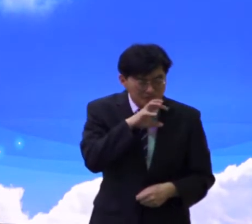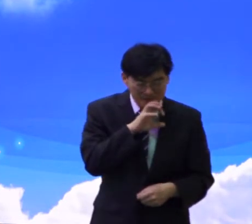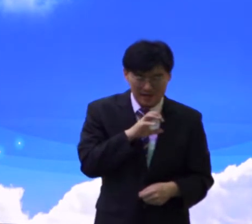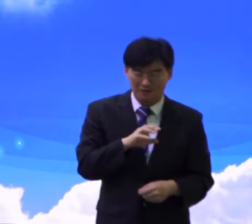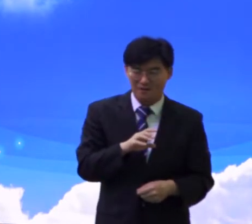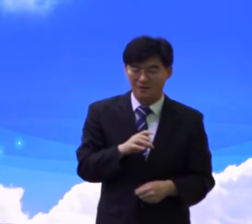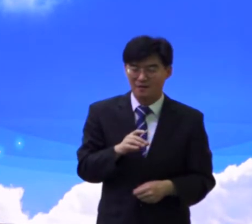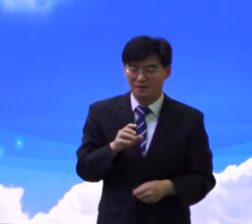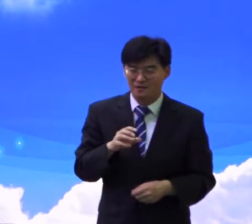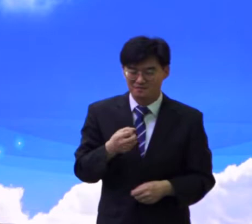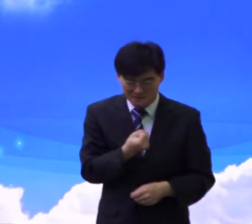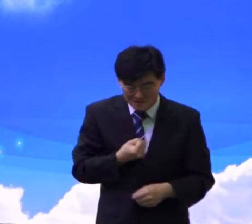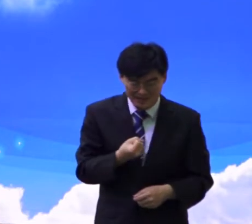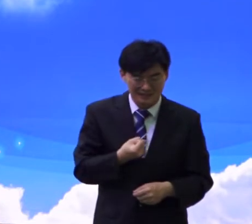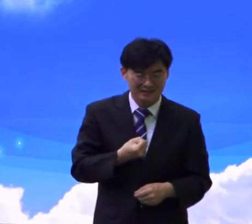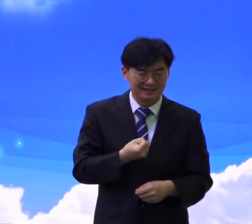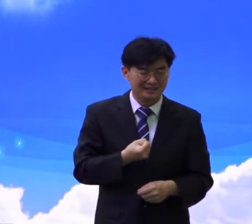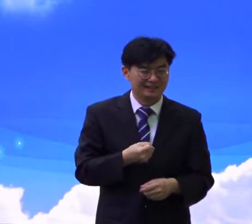불평하고 원망합니다.